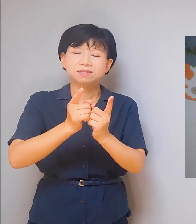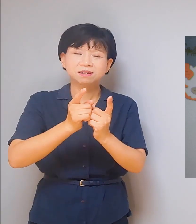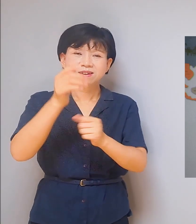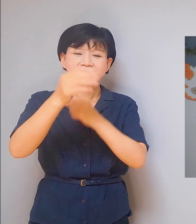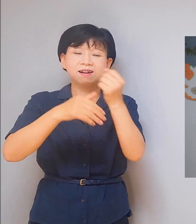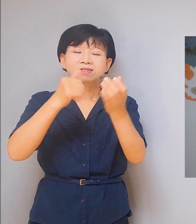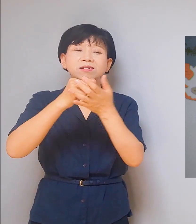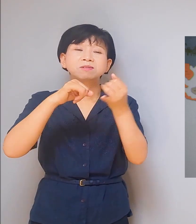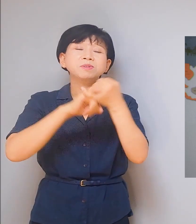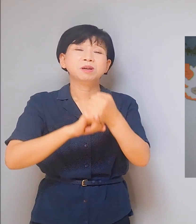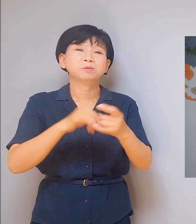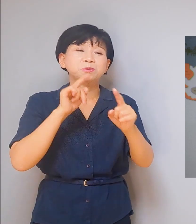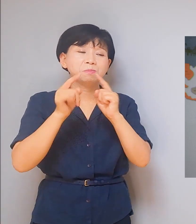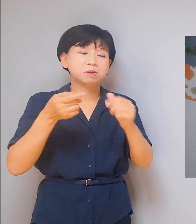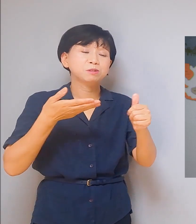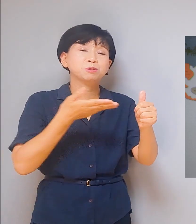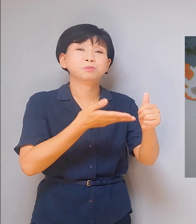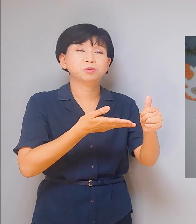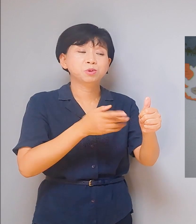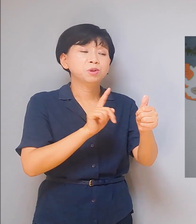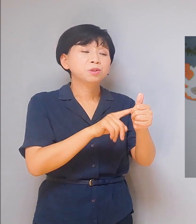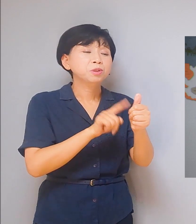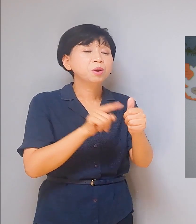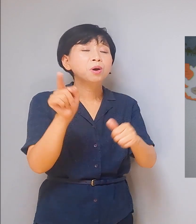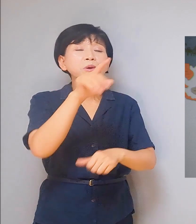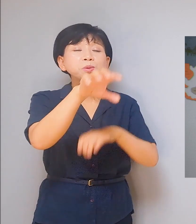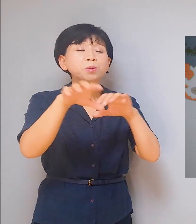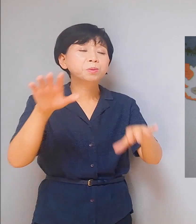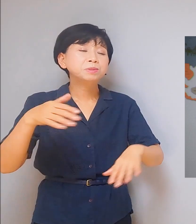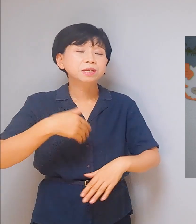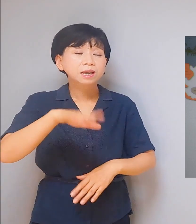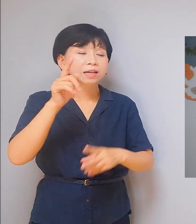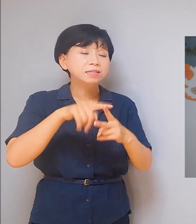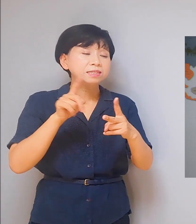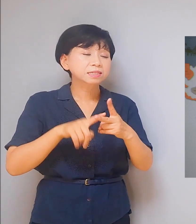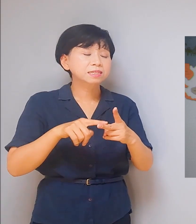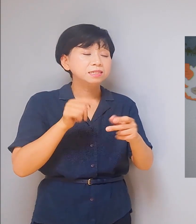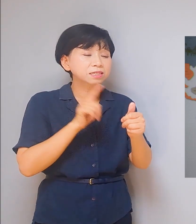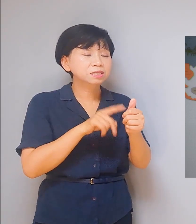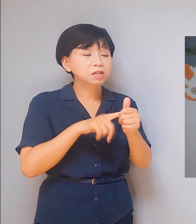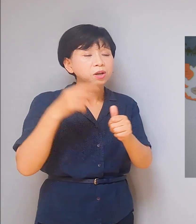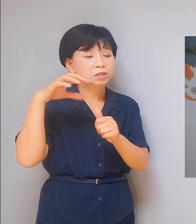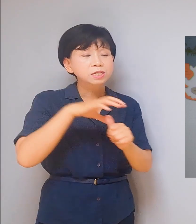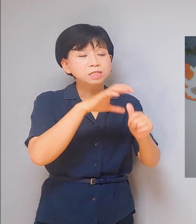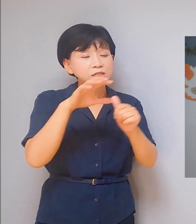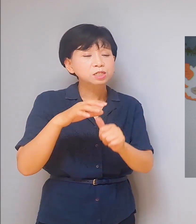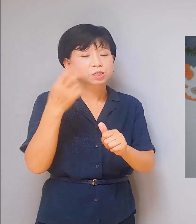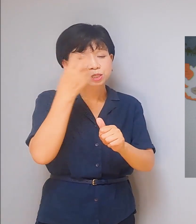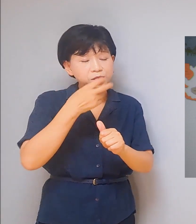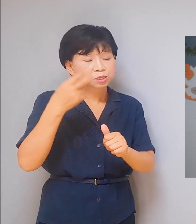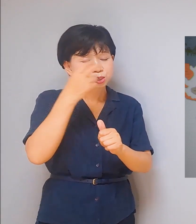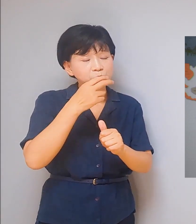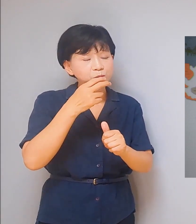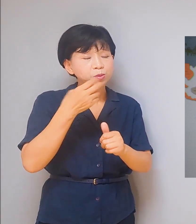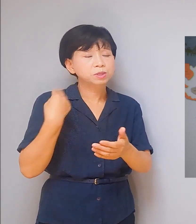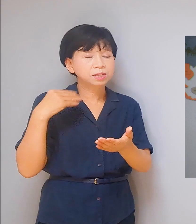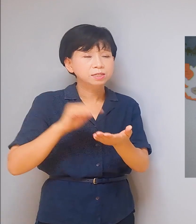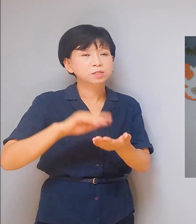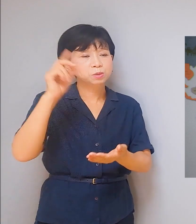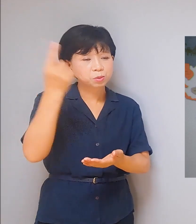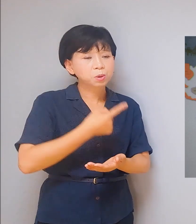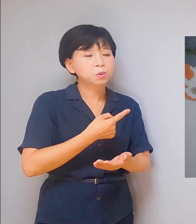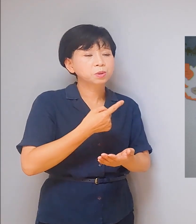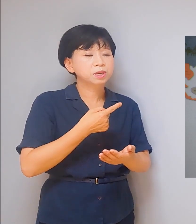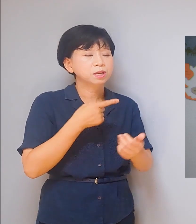야곱에게 말씀하셨잖아요. 어디로 가든지 너를 지키며 너를 이끌어 이 땅으로 돌아오게 하겠다.